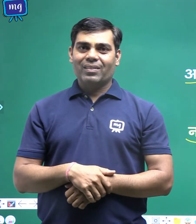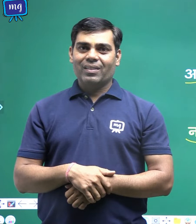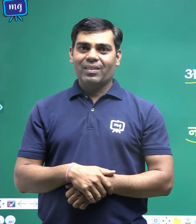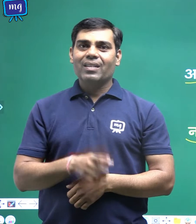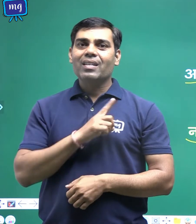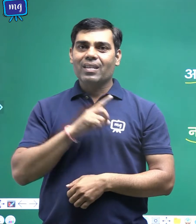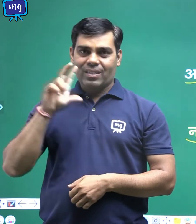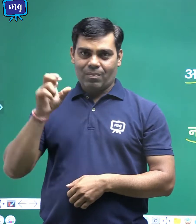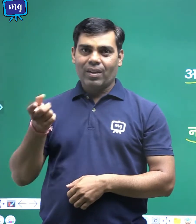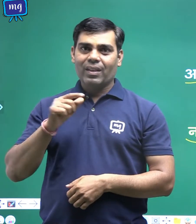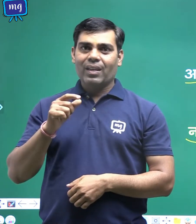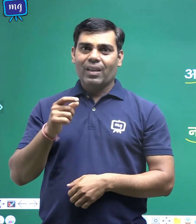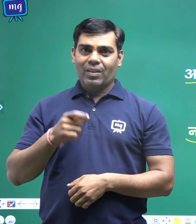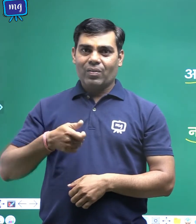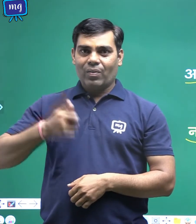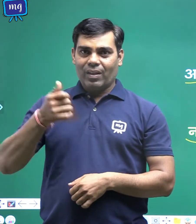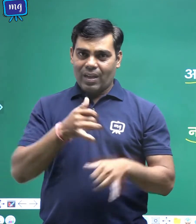इस पाठ की नायिका